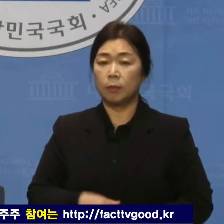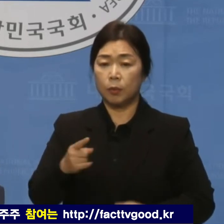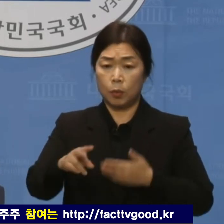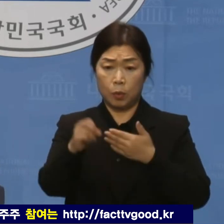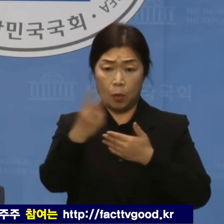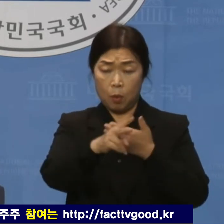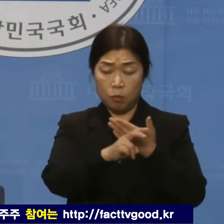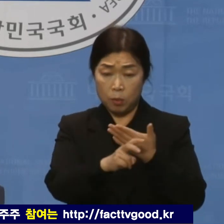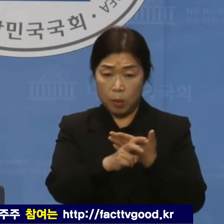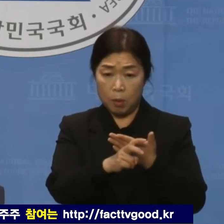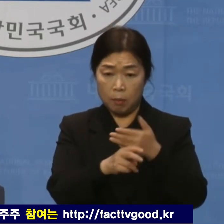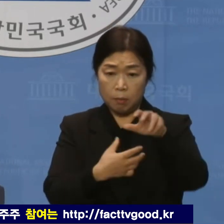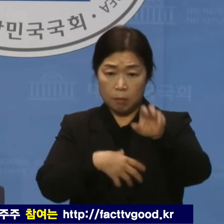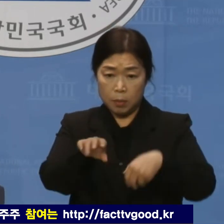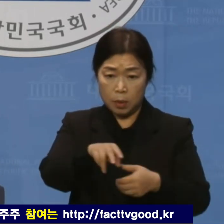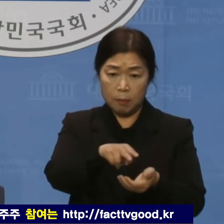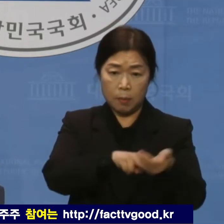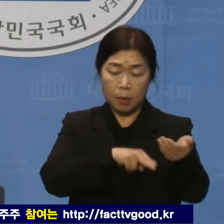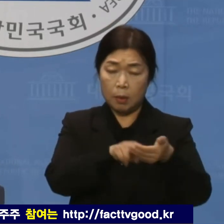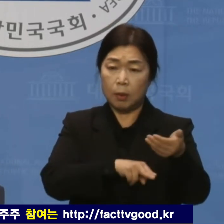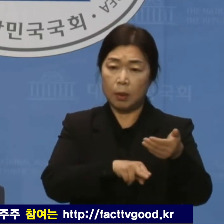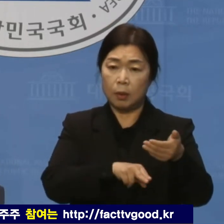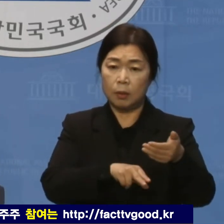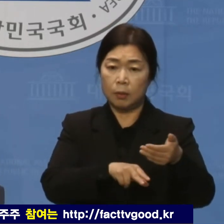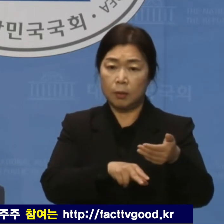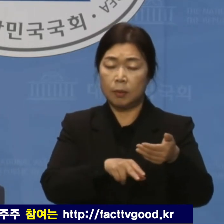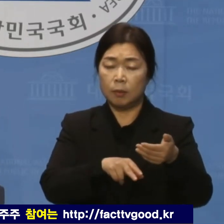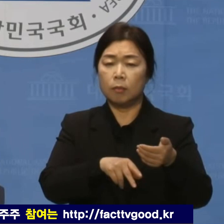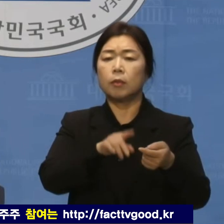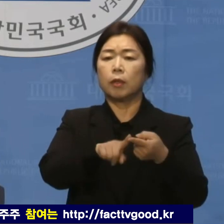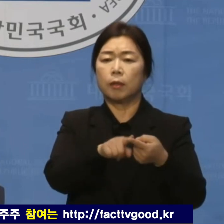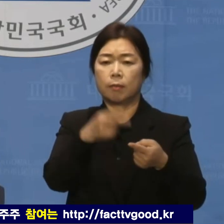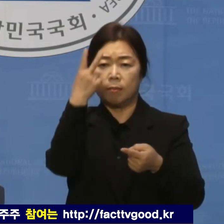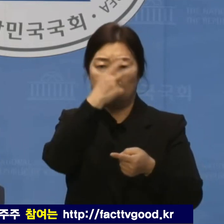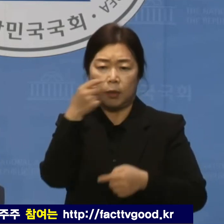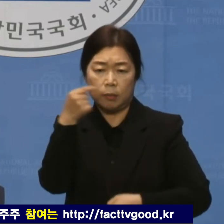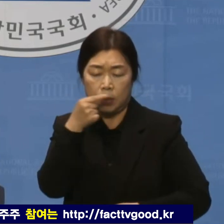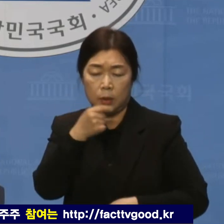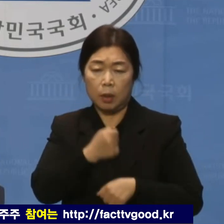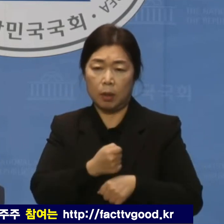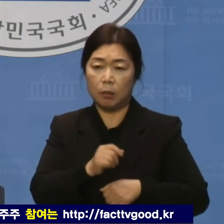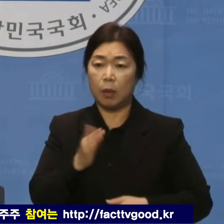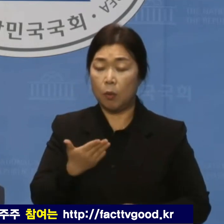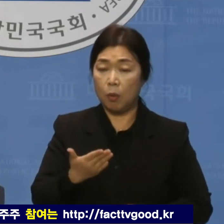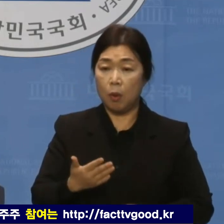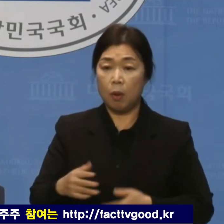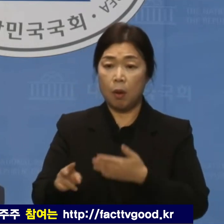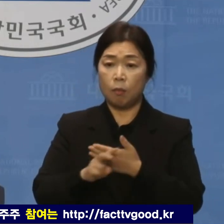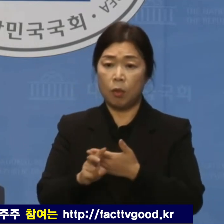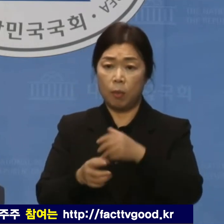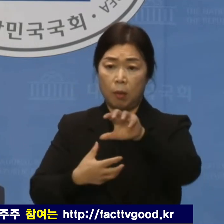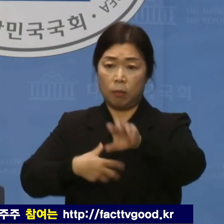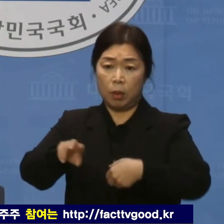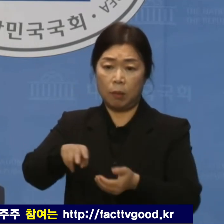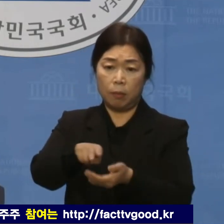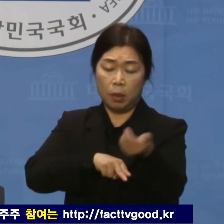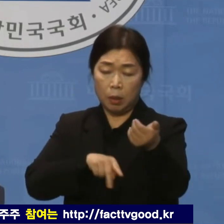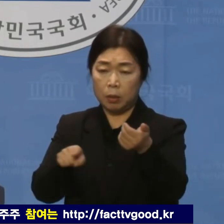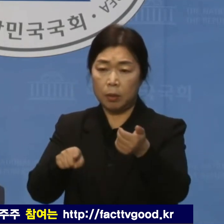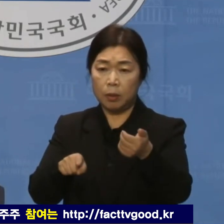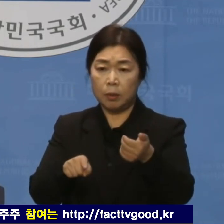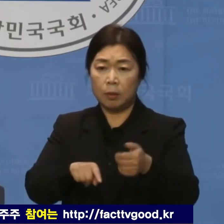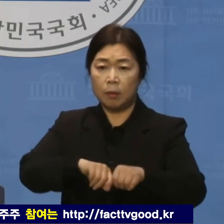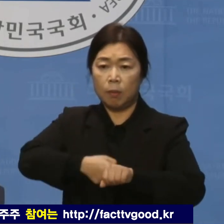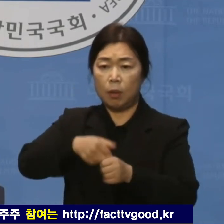불법 공매도 실시간 감시 시스템 구축 불법 공매도 처벌 강화 등 제도개선을 위해